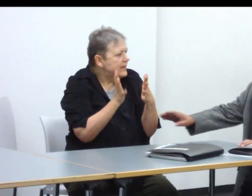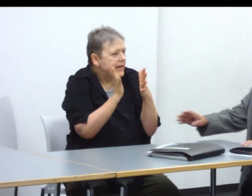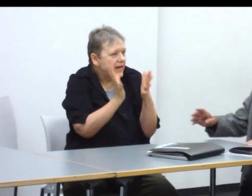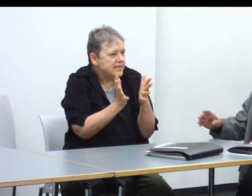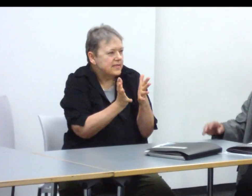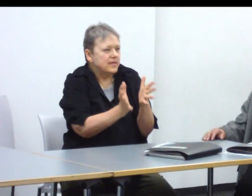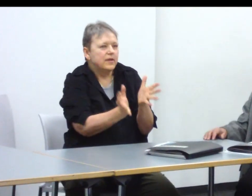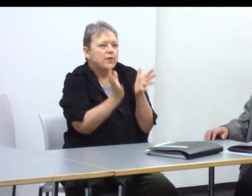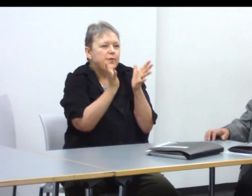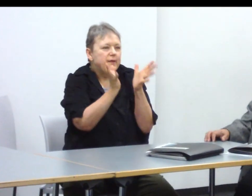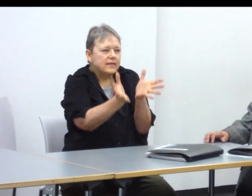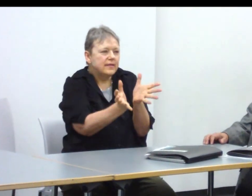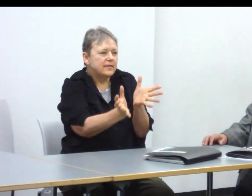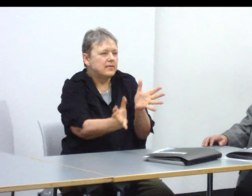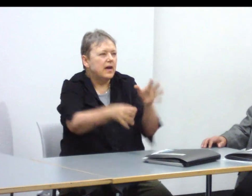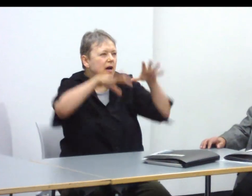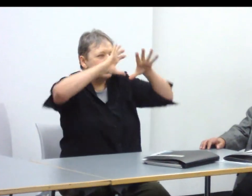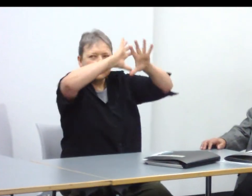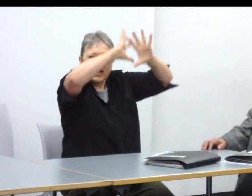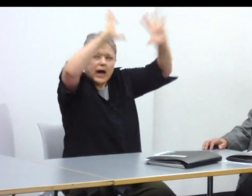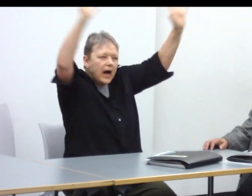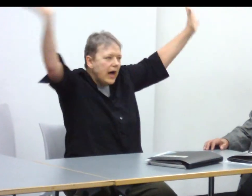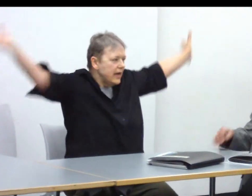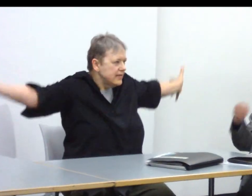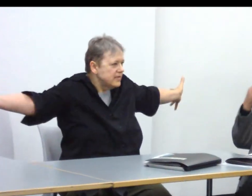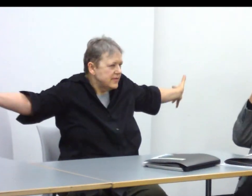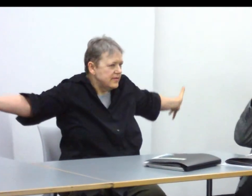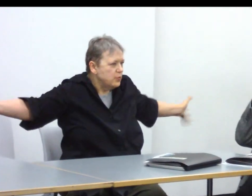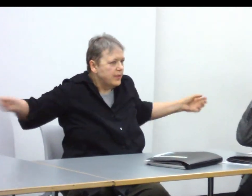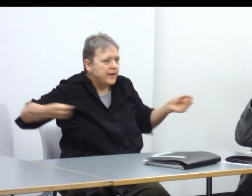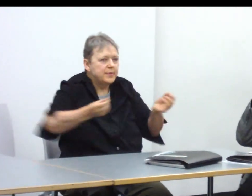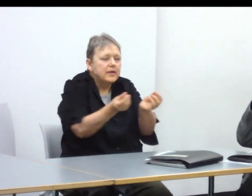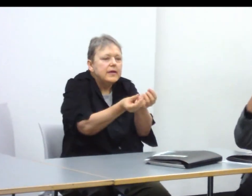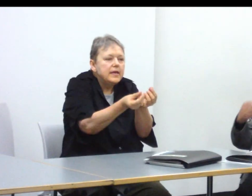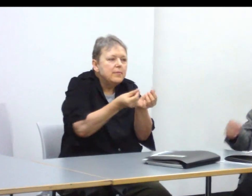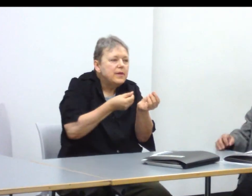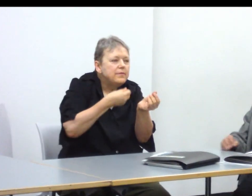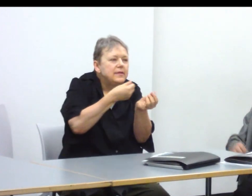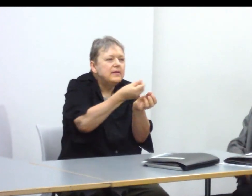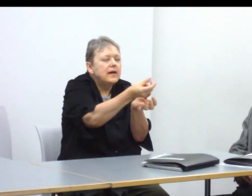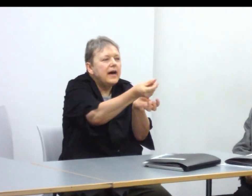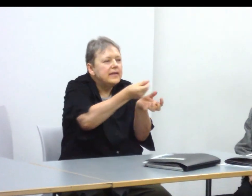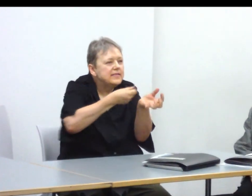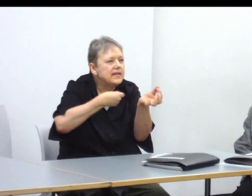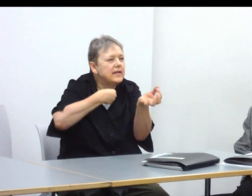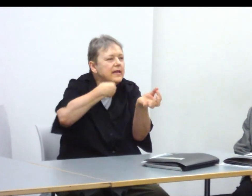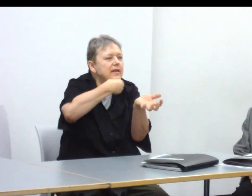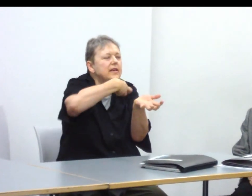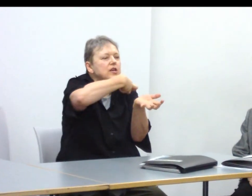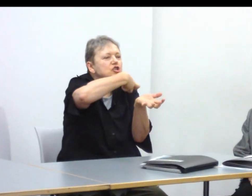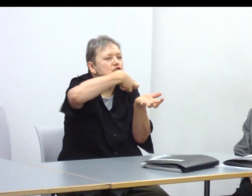Gesunder Geist filtert aus alles, was ihm umgibt, immer wieder einzelne